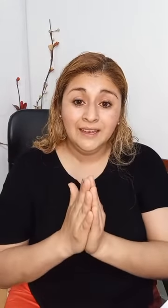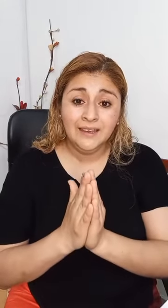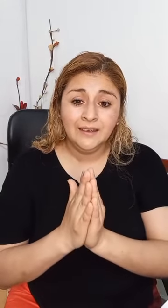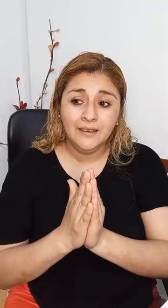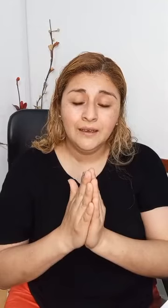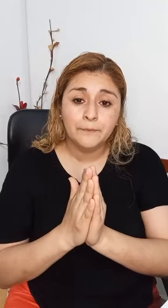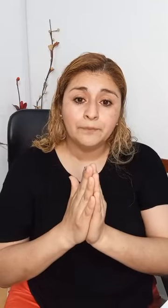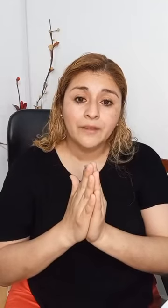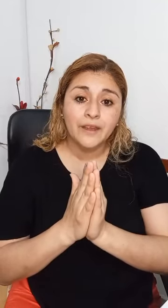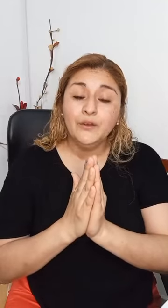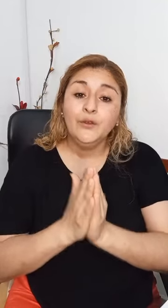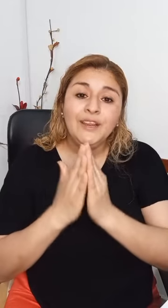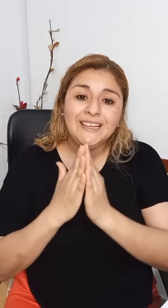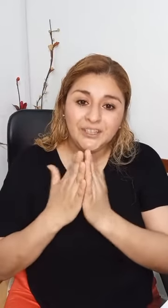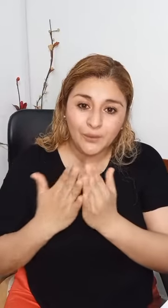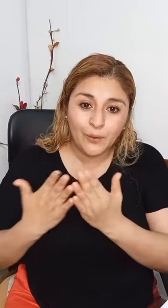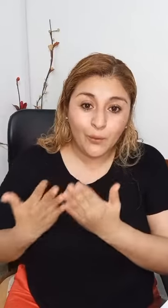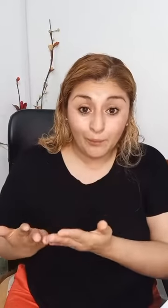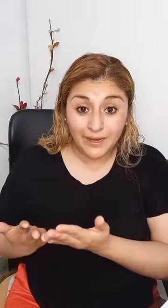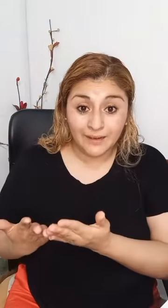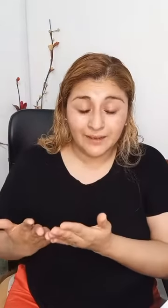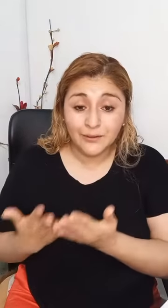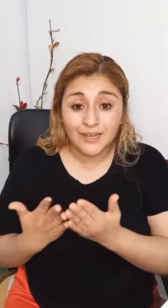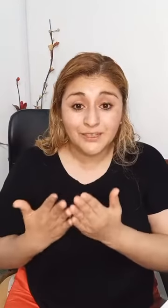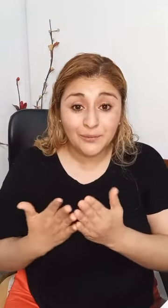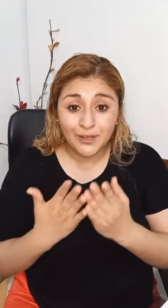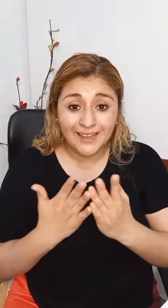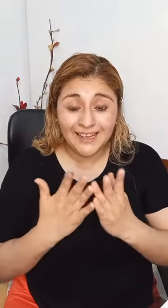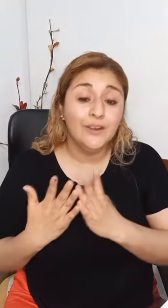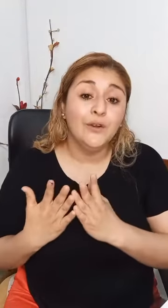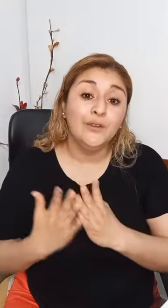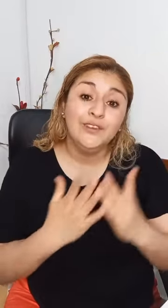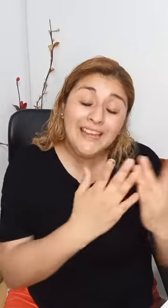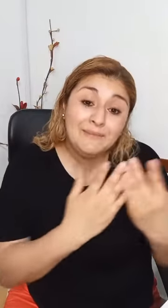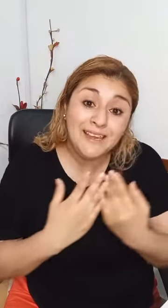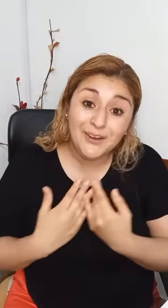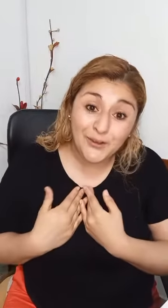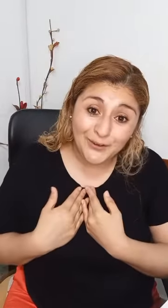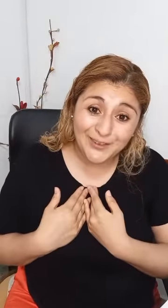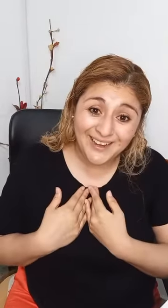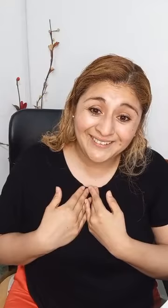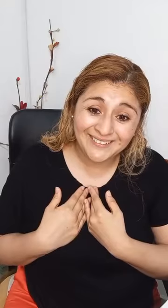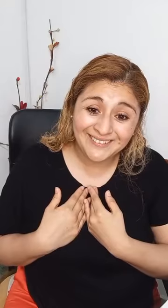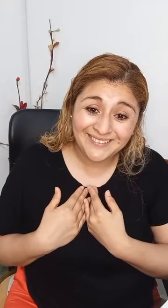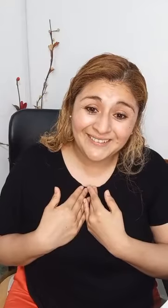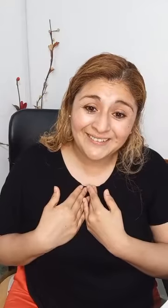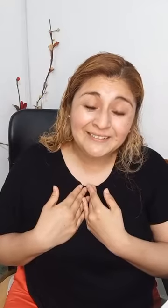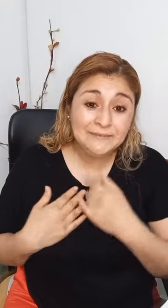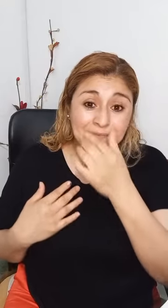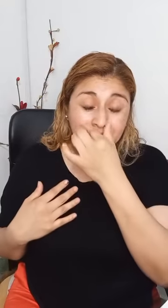¿Sí? No estoy leyendo porque estoy leyendo porque te quiero conocer y me quiero conocer.